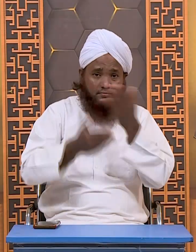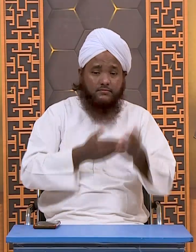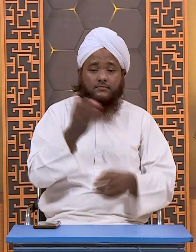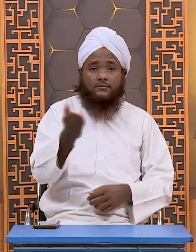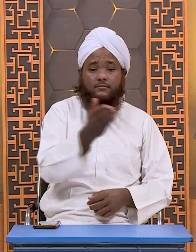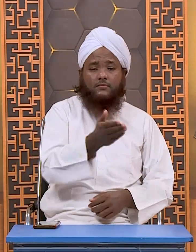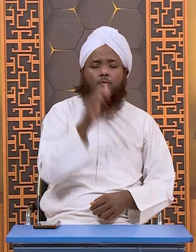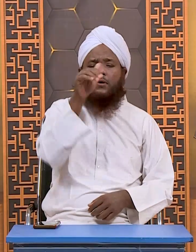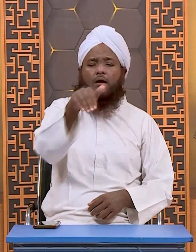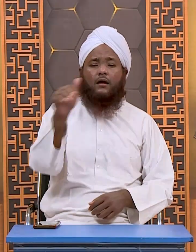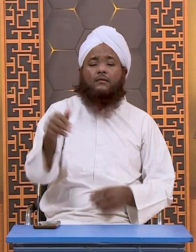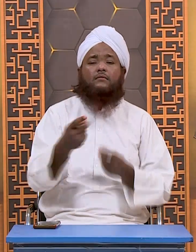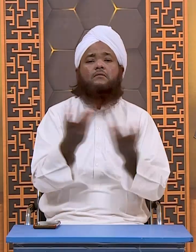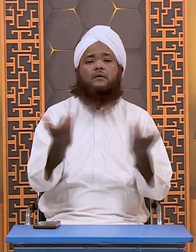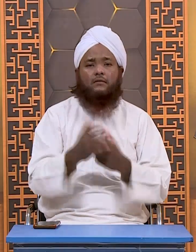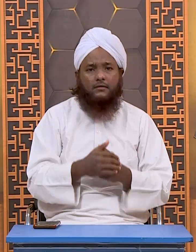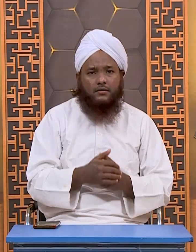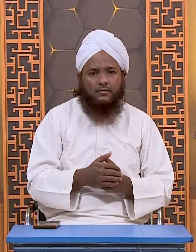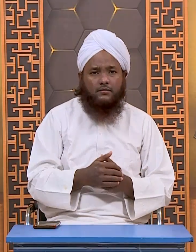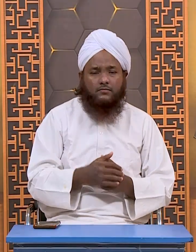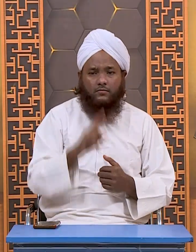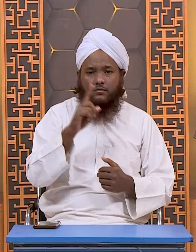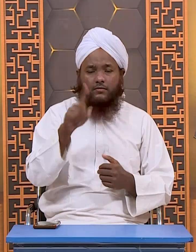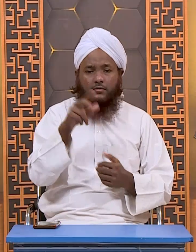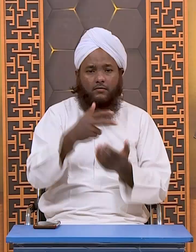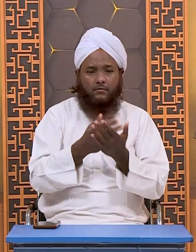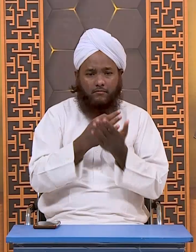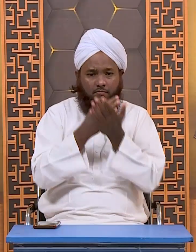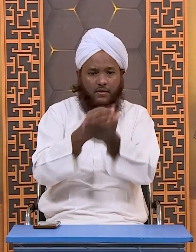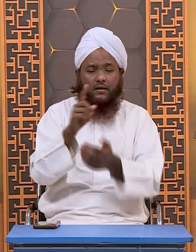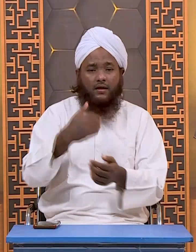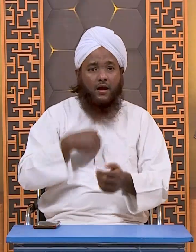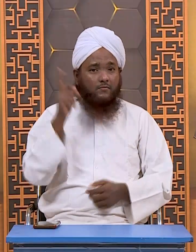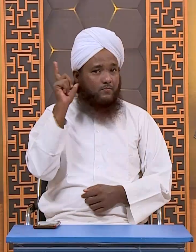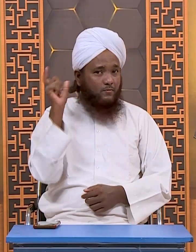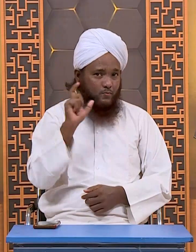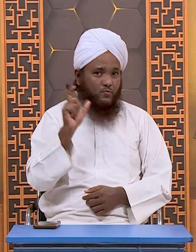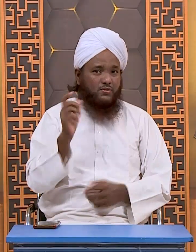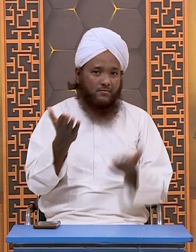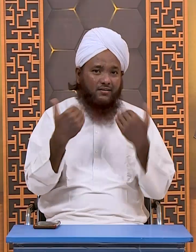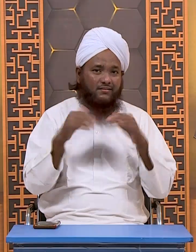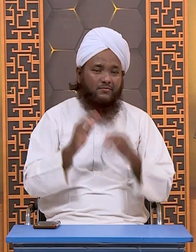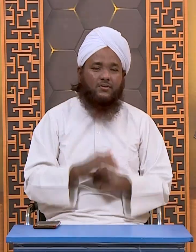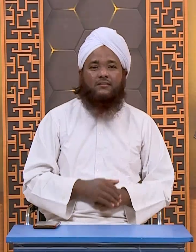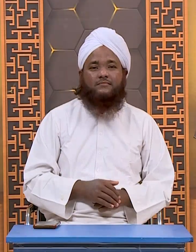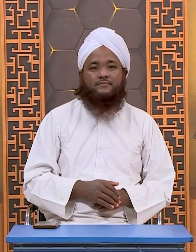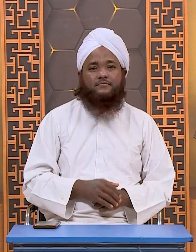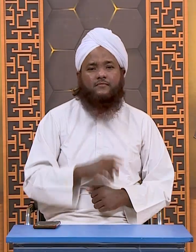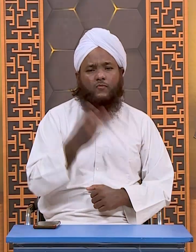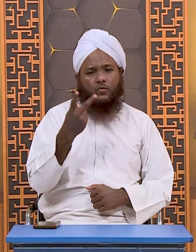ہو؟ عرض کی گئی یا رسول اللہ ہم مومن ہیں۔ سبحان اللہ۔ میرے آقا صلی اللہ علیہ وسلم نے پھر استفسار فرمایا،